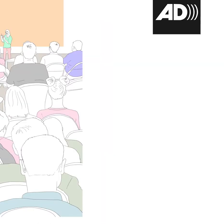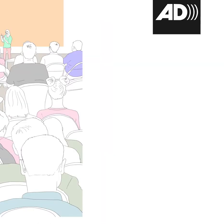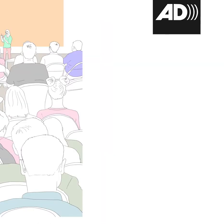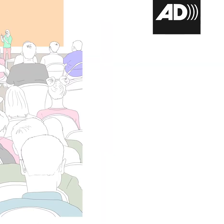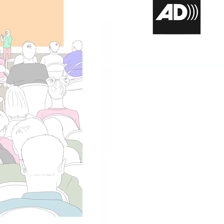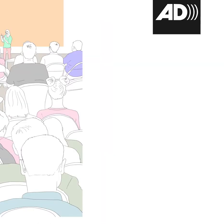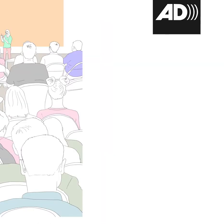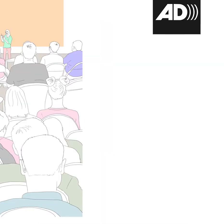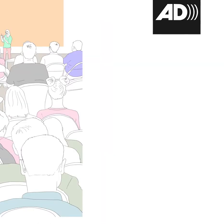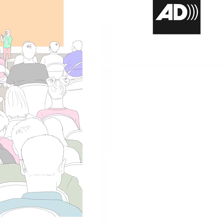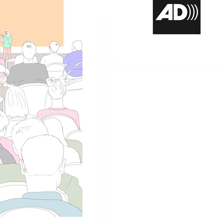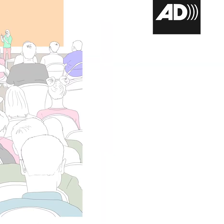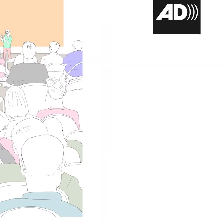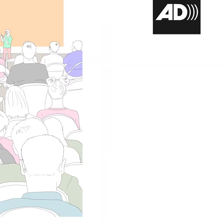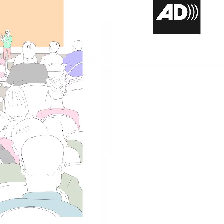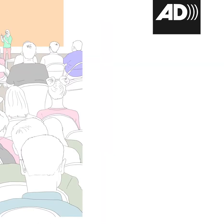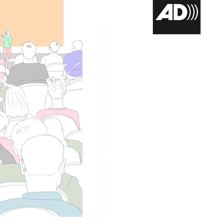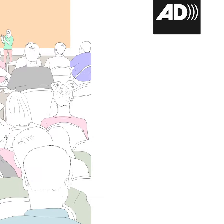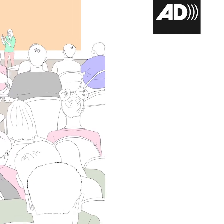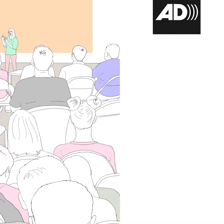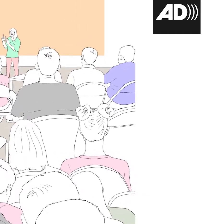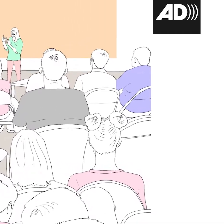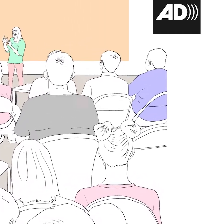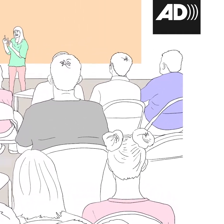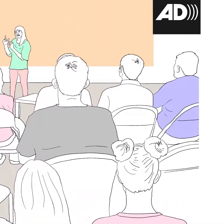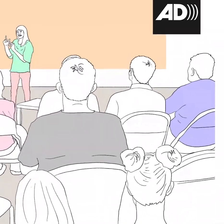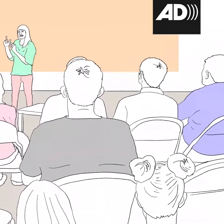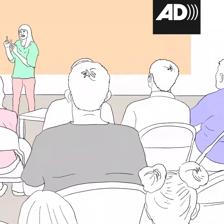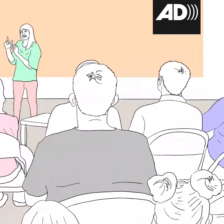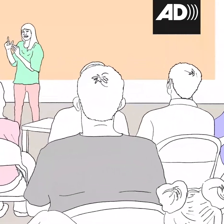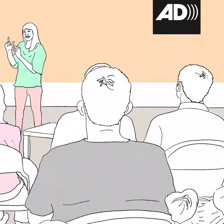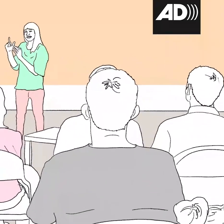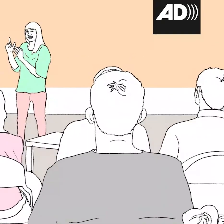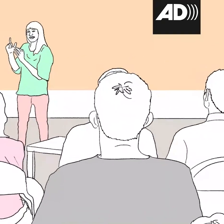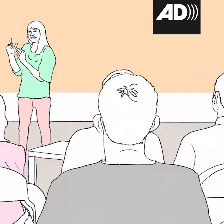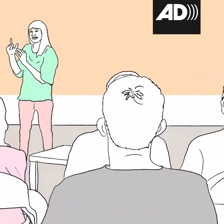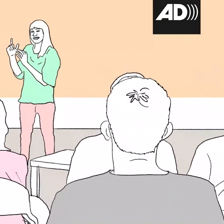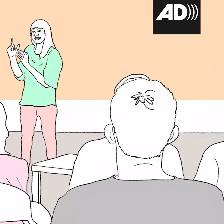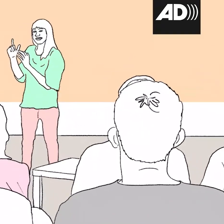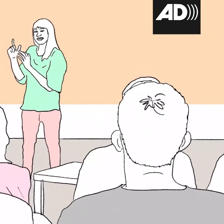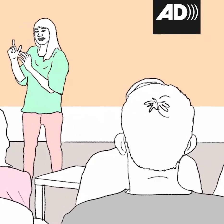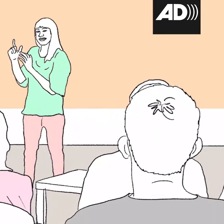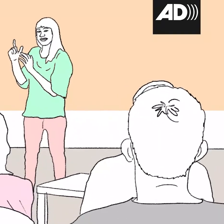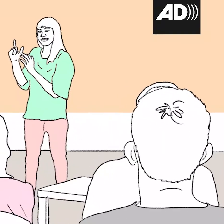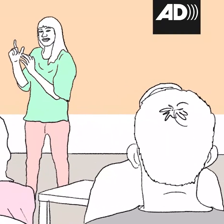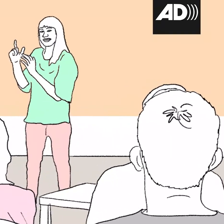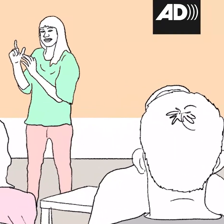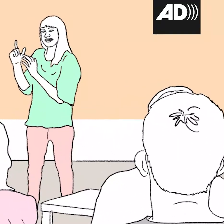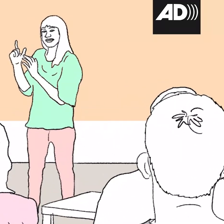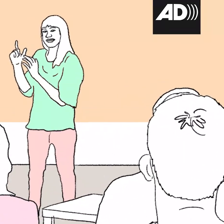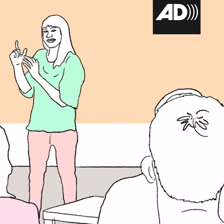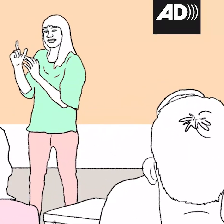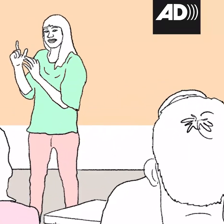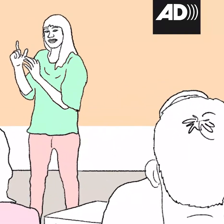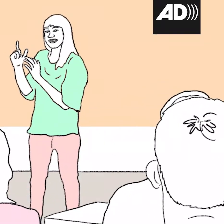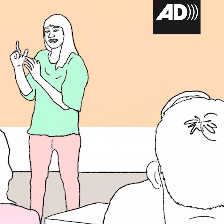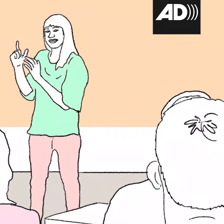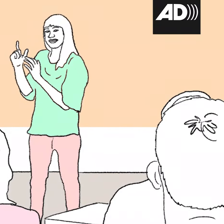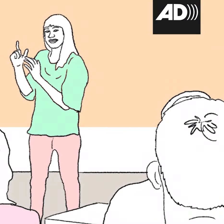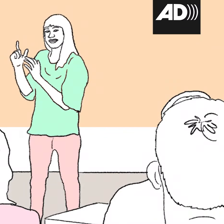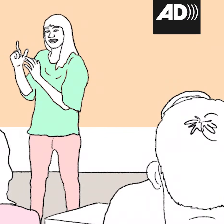Descrição da imagem. Ilustração de uma palestra, onde o público está de costas para nós em primeiro plano e